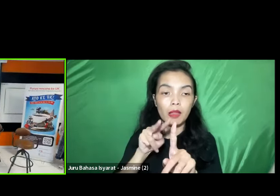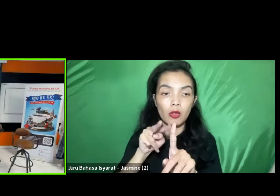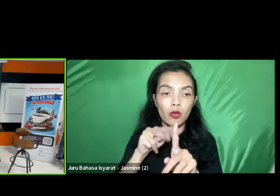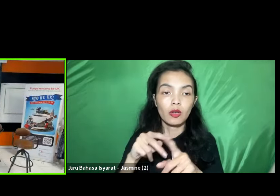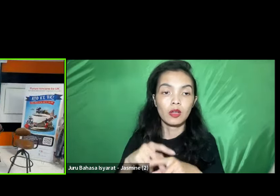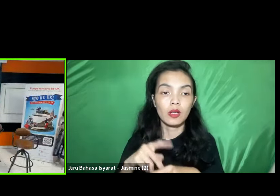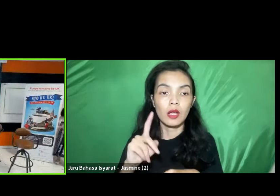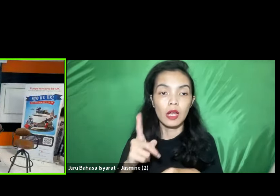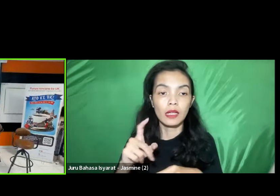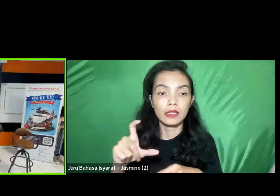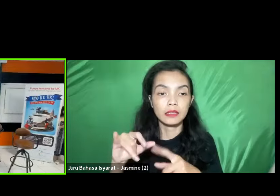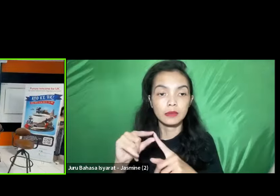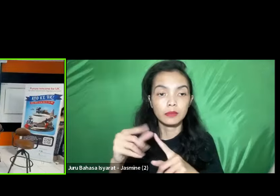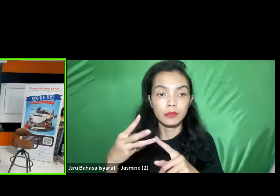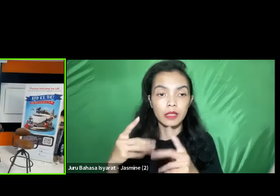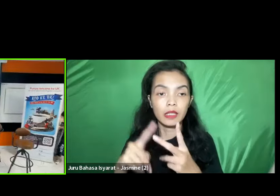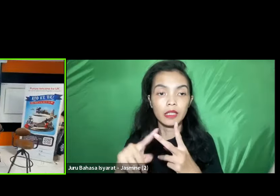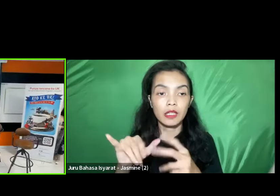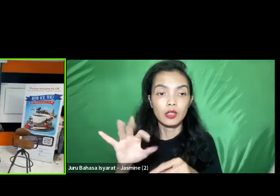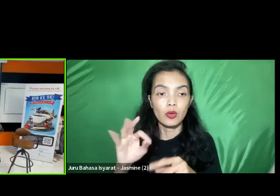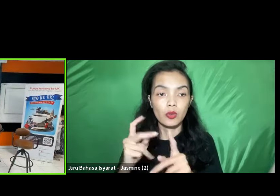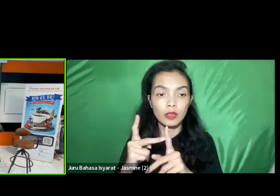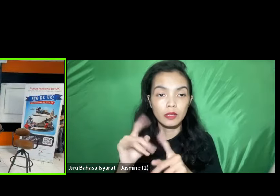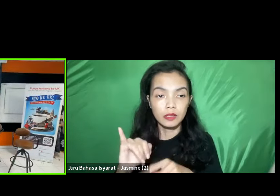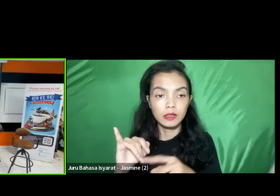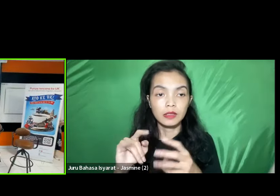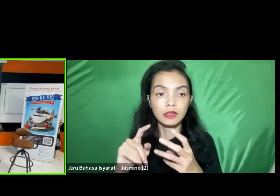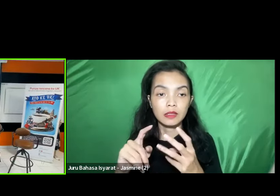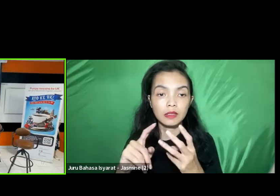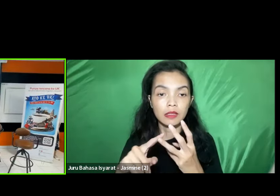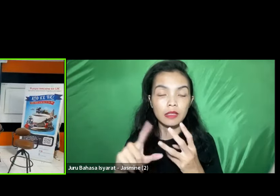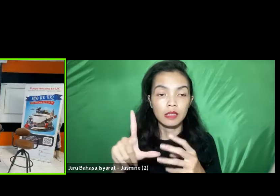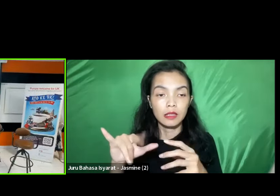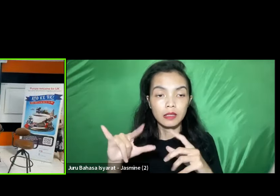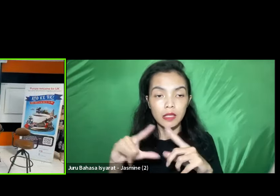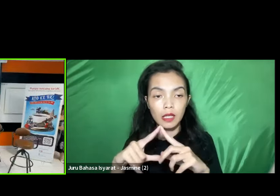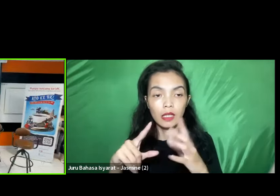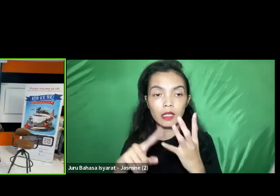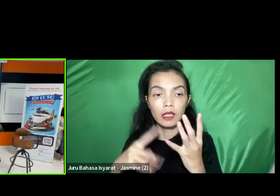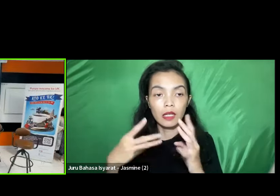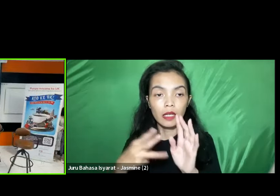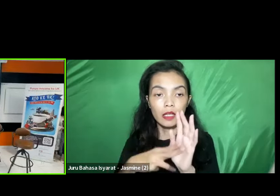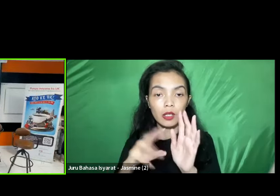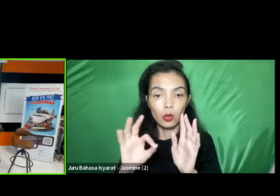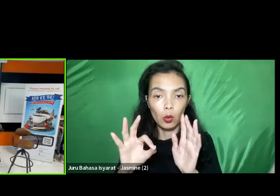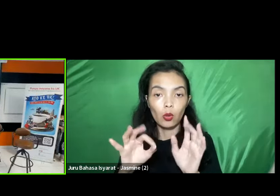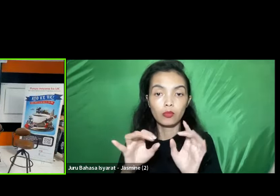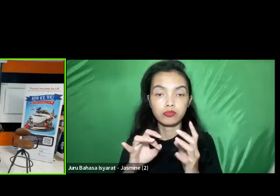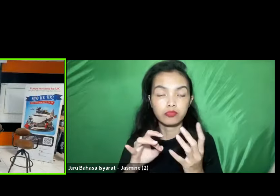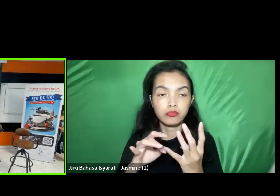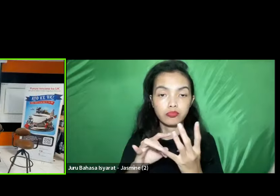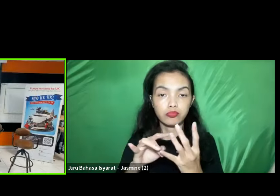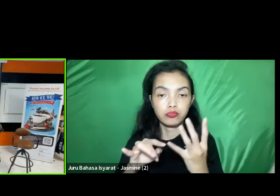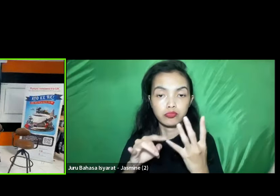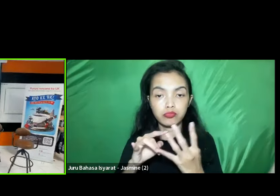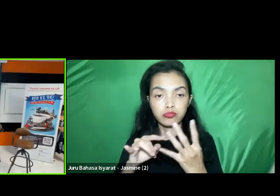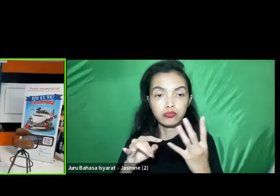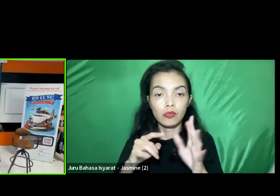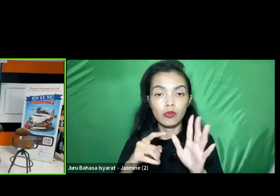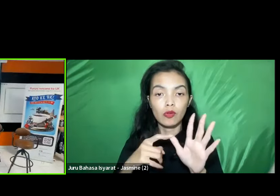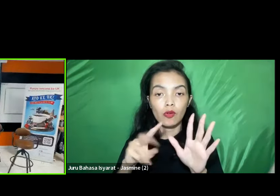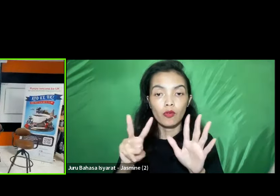ada C ada yohi kemudian ada Lia ada Eno boleh berdiri e Eno kemudian ada